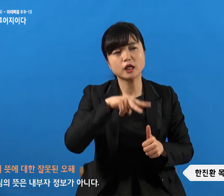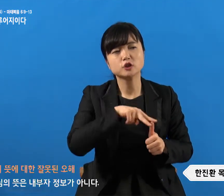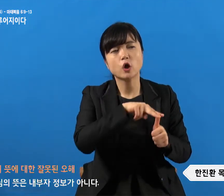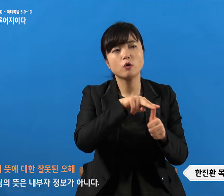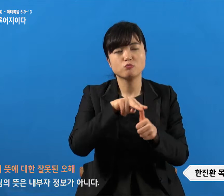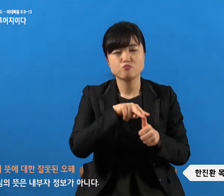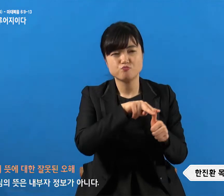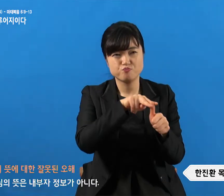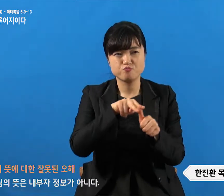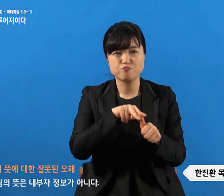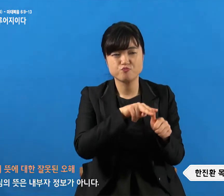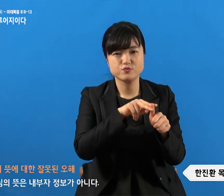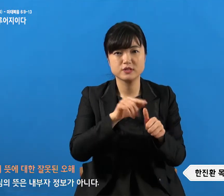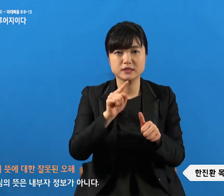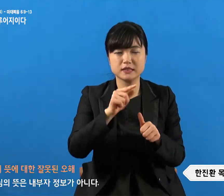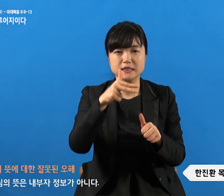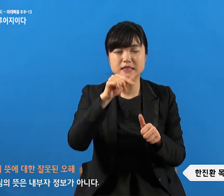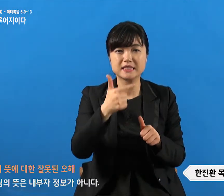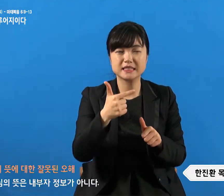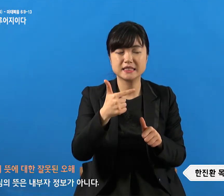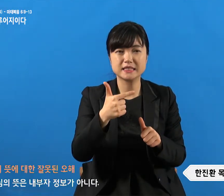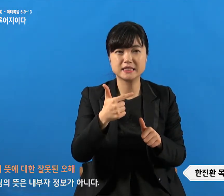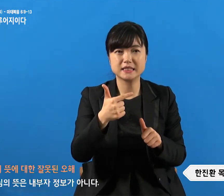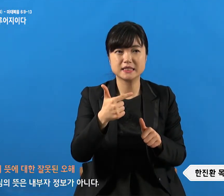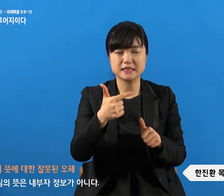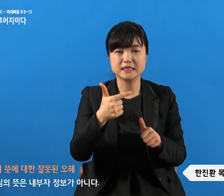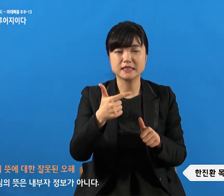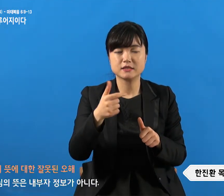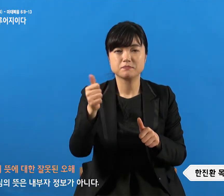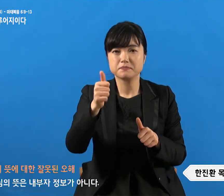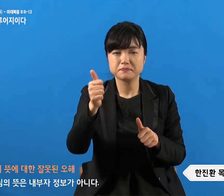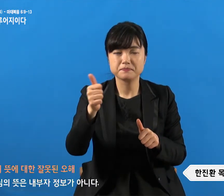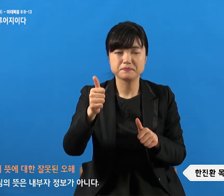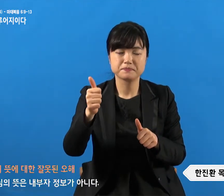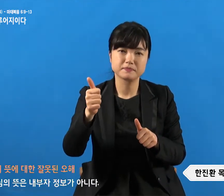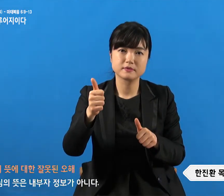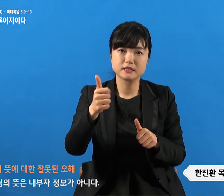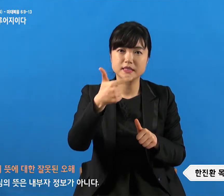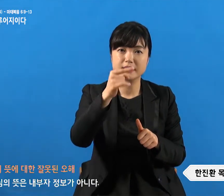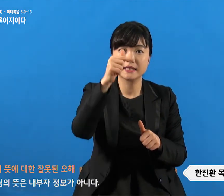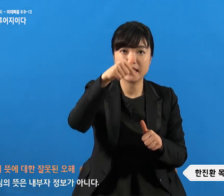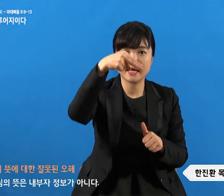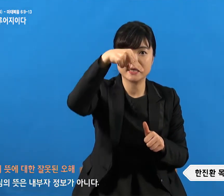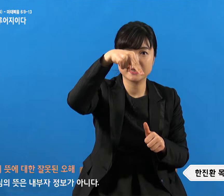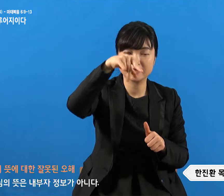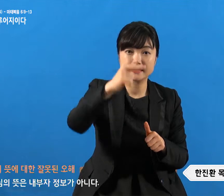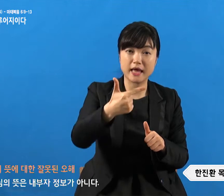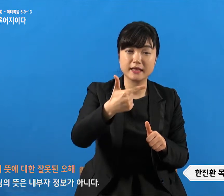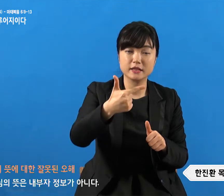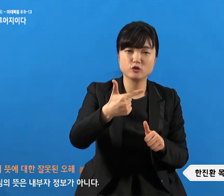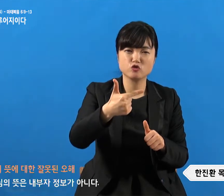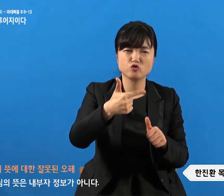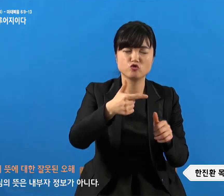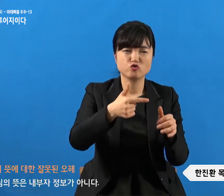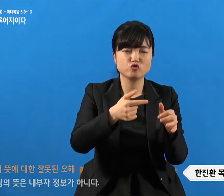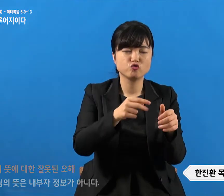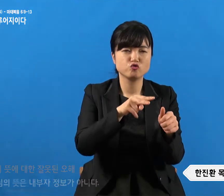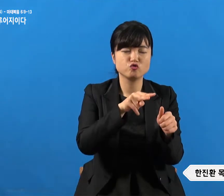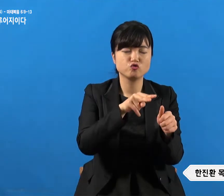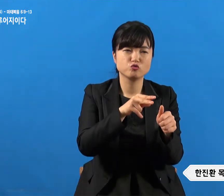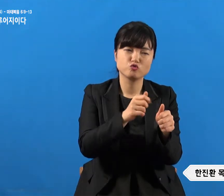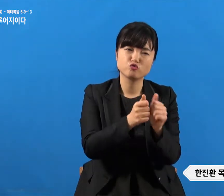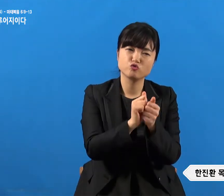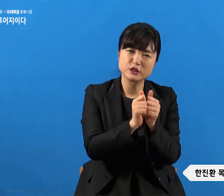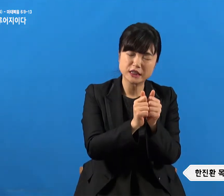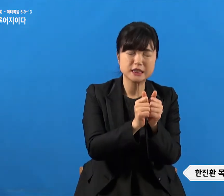요즘 진아무개라는 검사장이 넥센 주식을 한 5천만 원어치 샀는데 불과